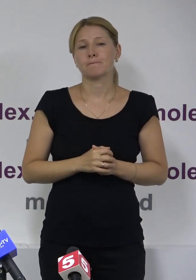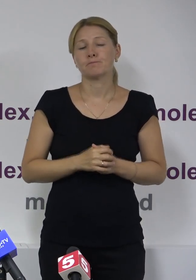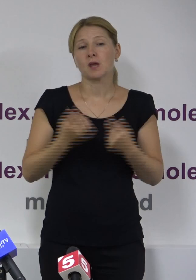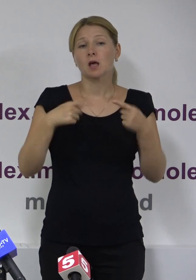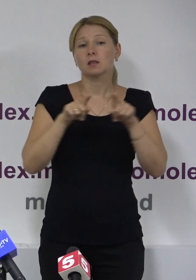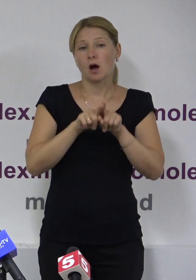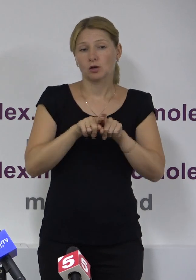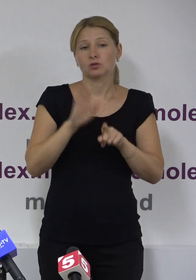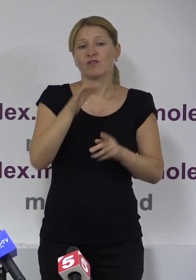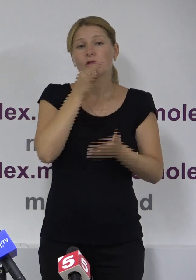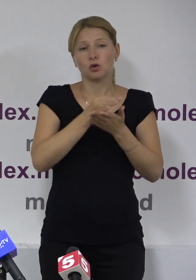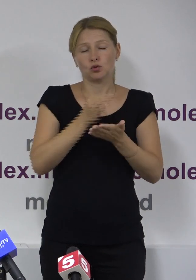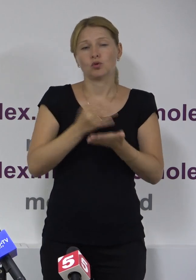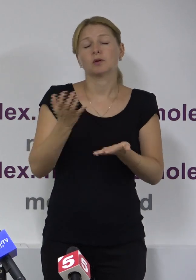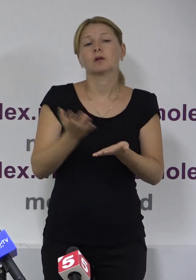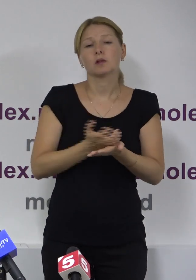găsi